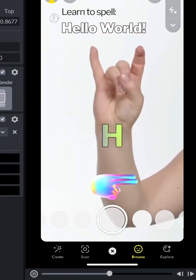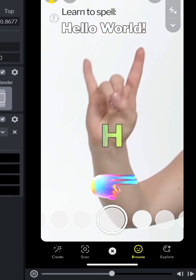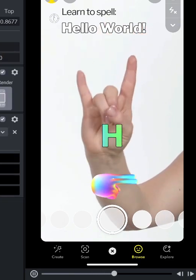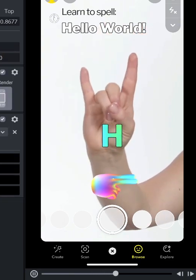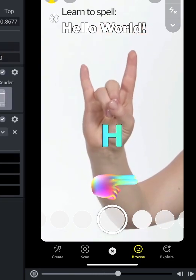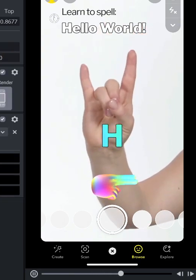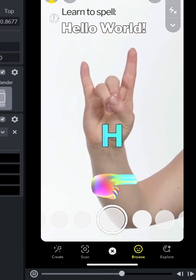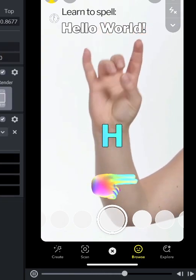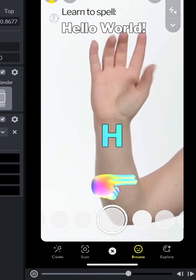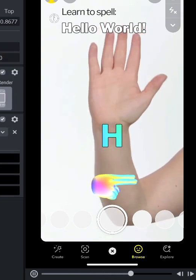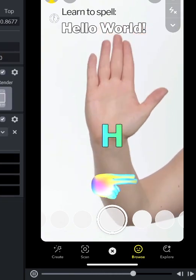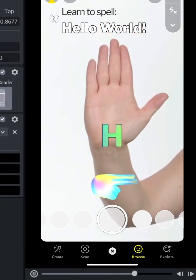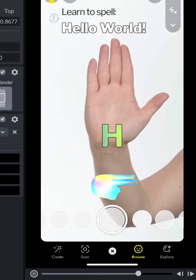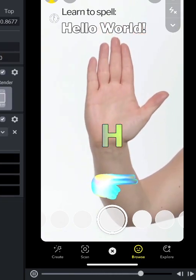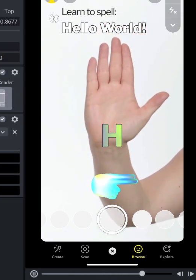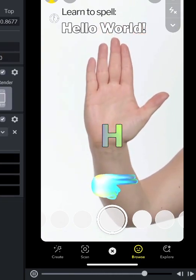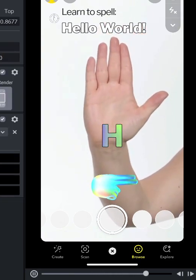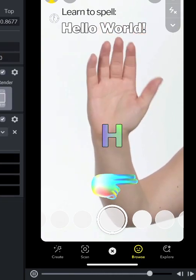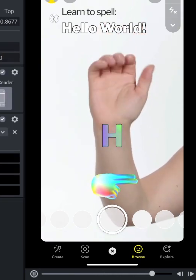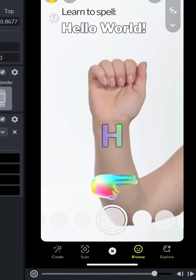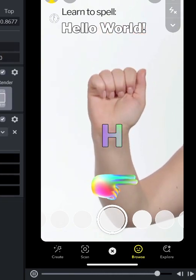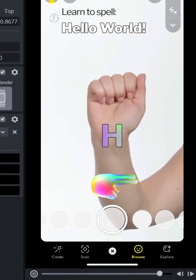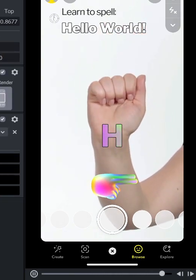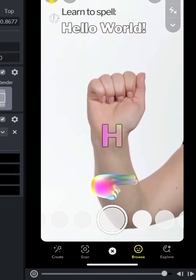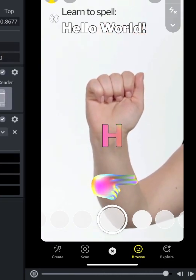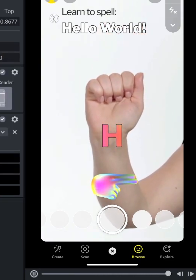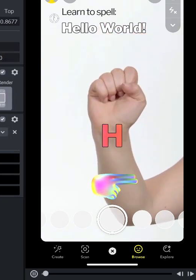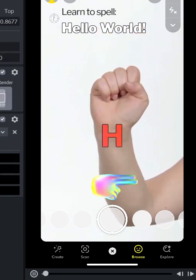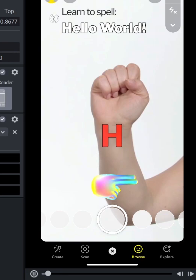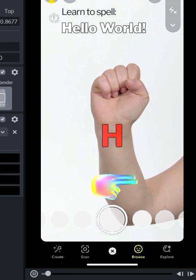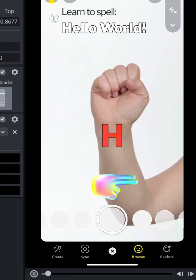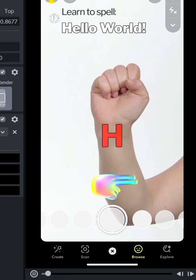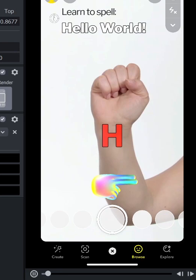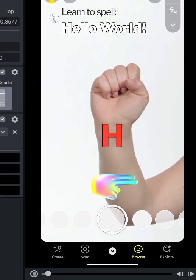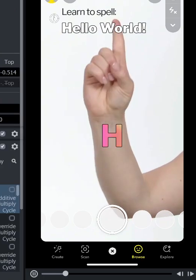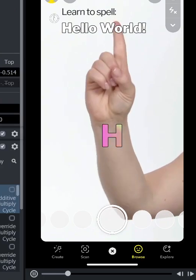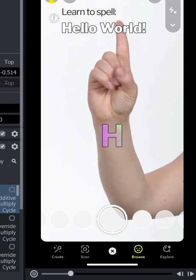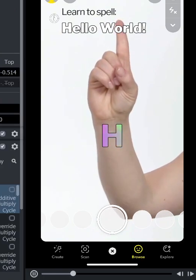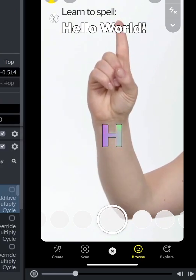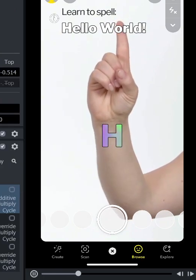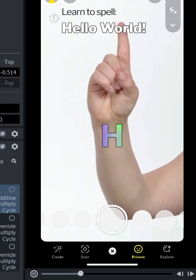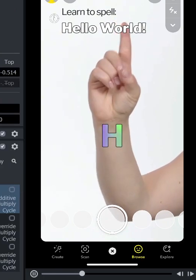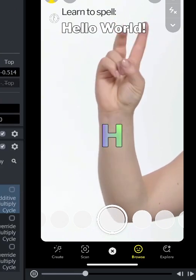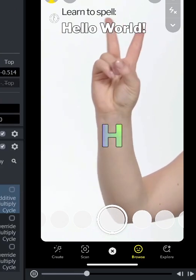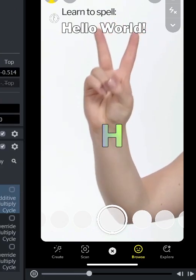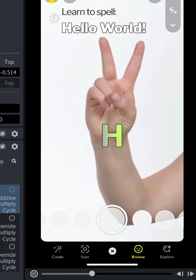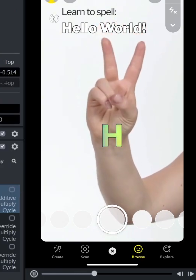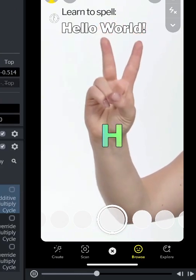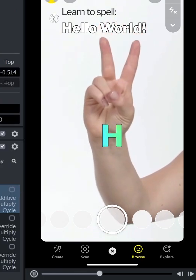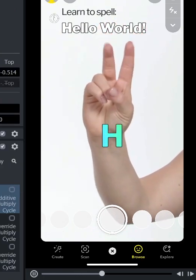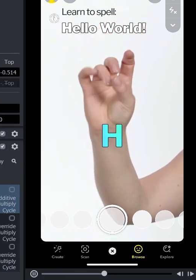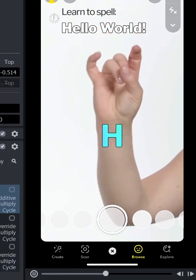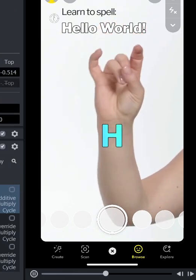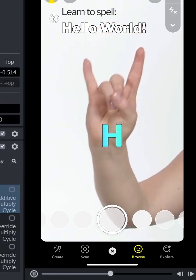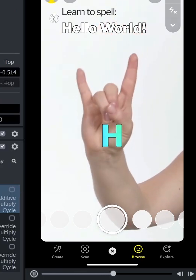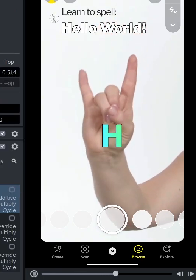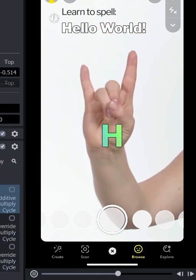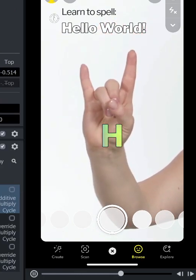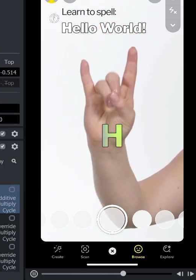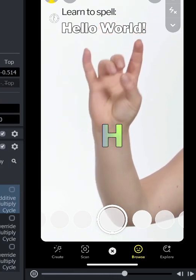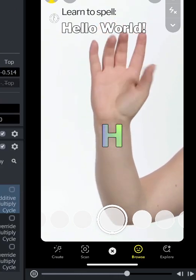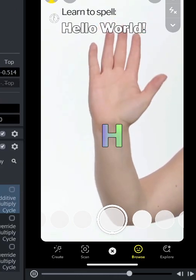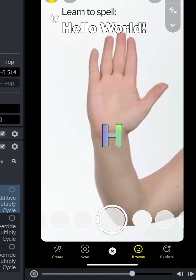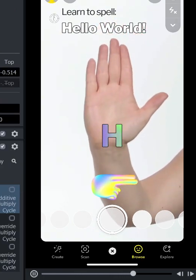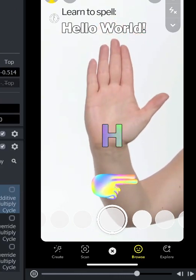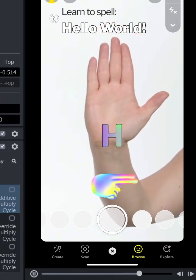Si profundizamos, veremos que el elemento Hand, que es el objeto virtual, que permitirá comprender cómo se deletrea tal palabra con la mano.